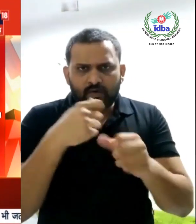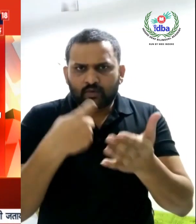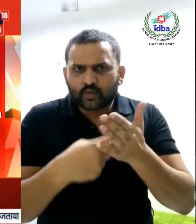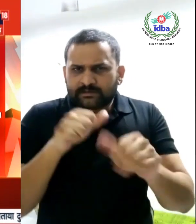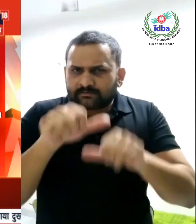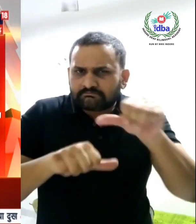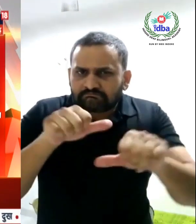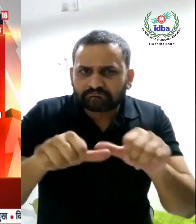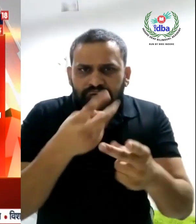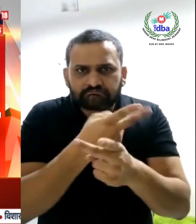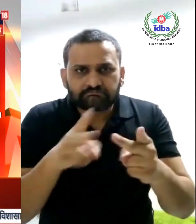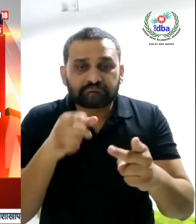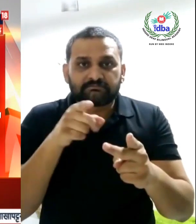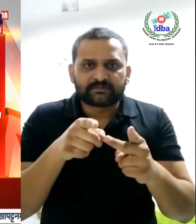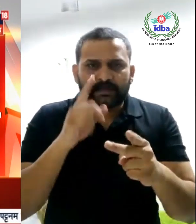में